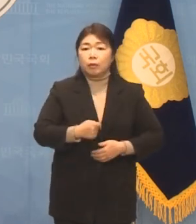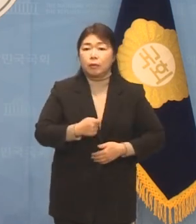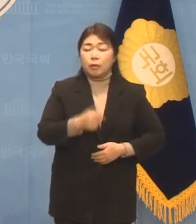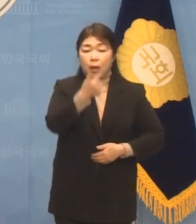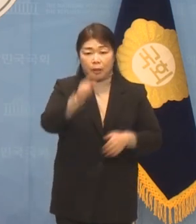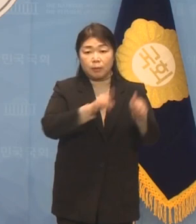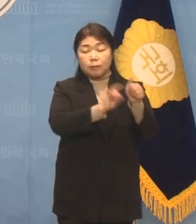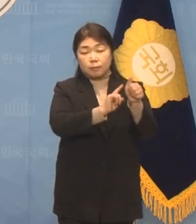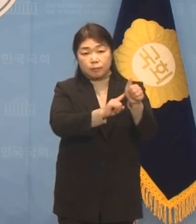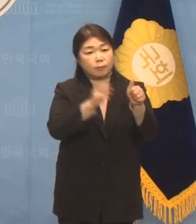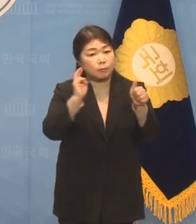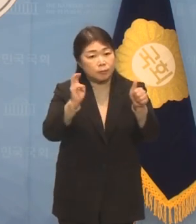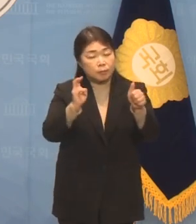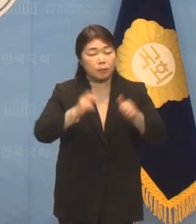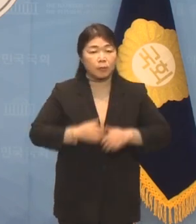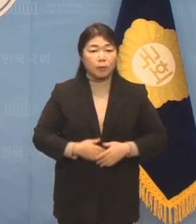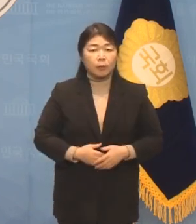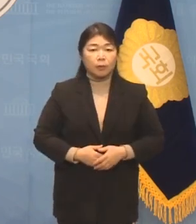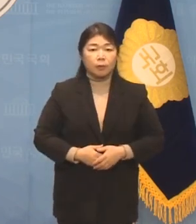것은 아닙니까?